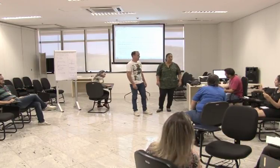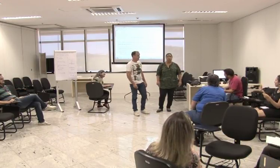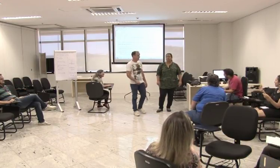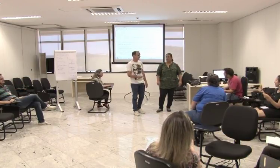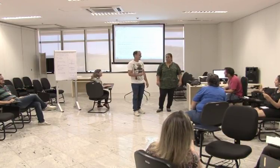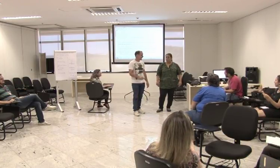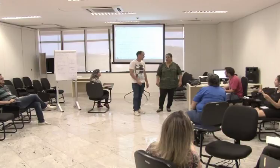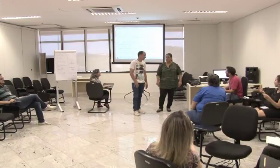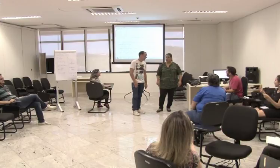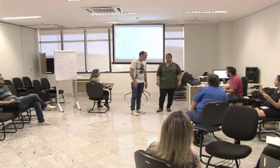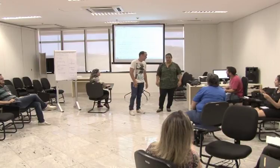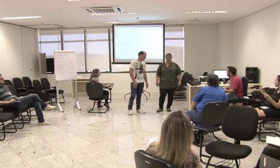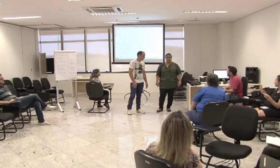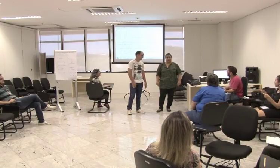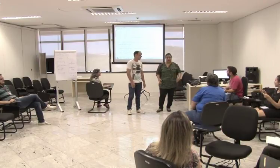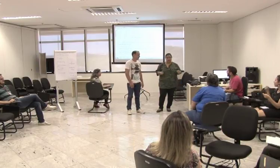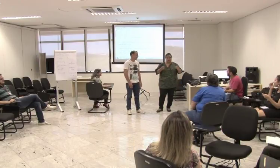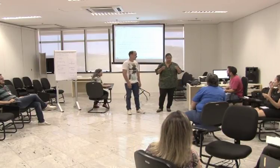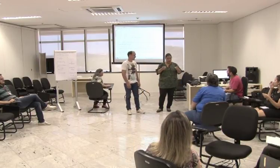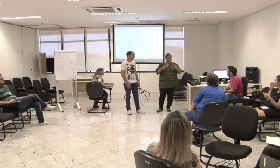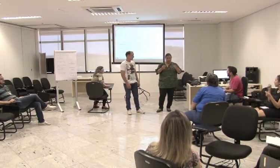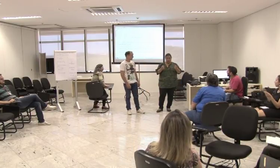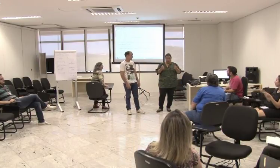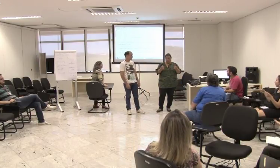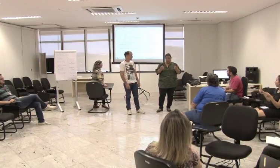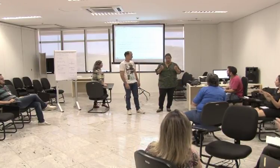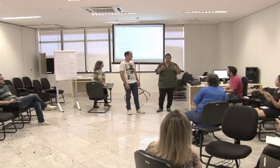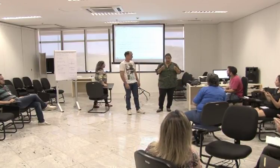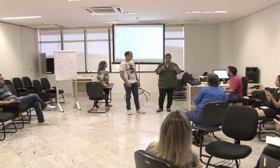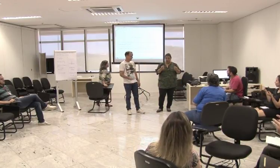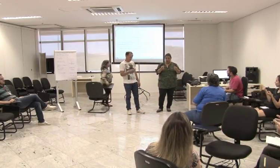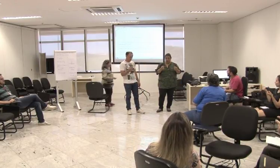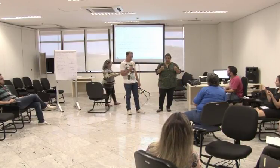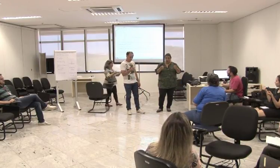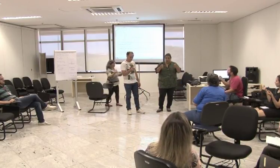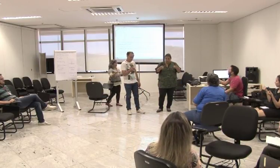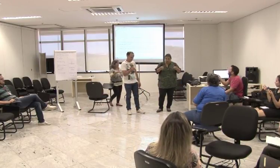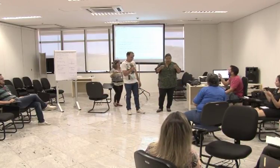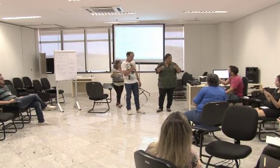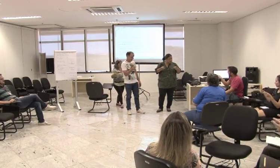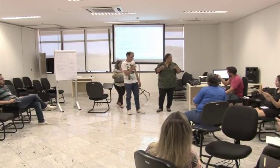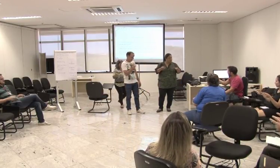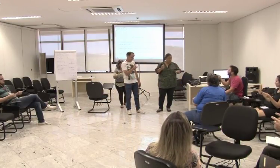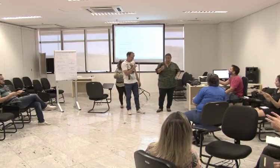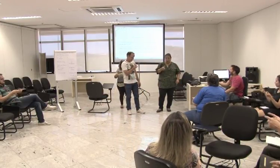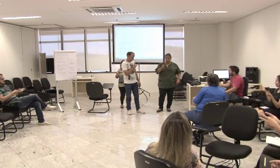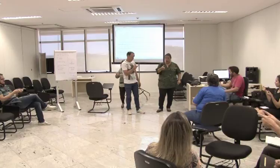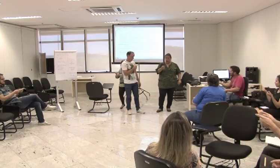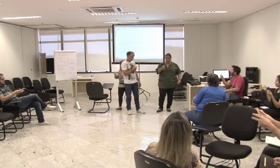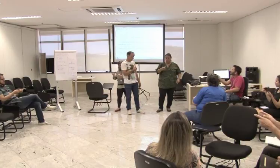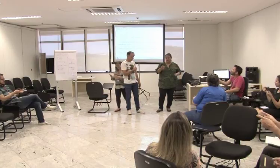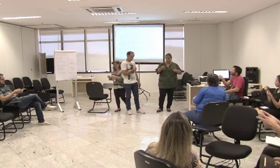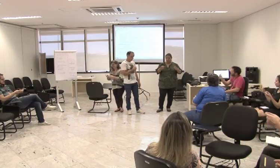Onde quero comprar, onde quero vender, a diferença. Compra, vende, compra,